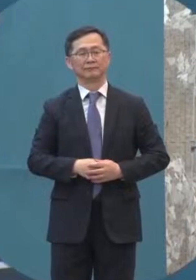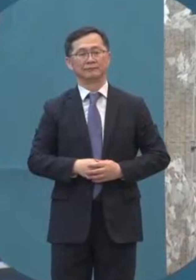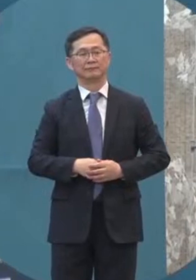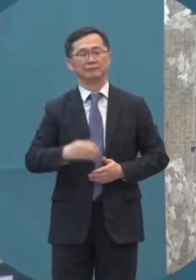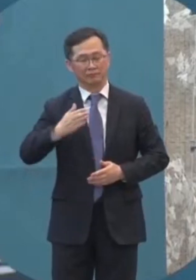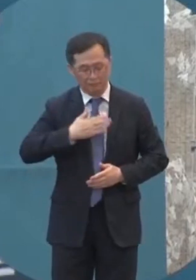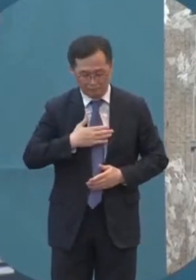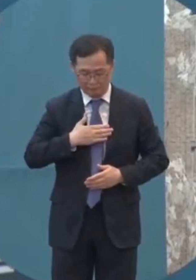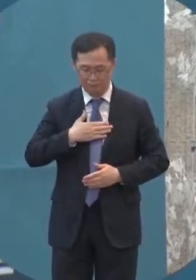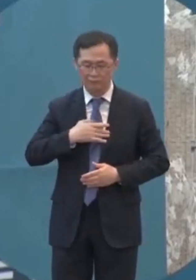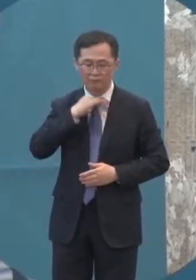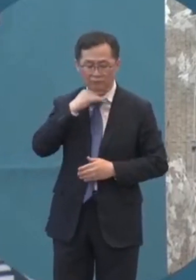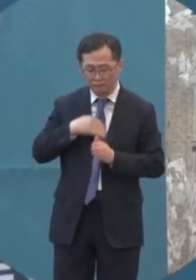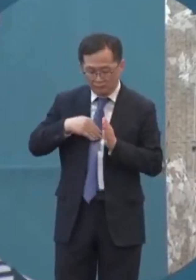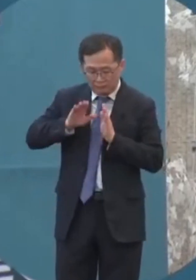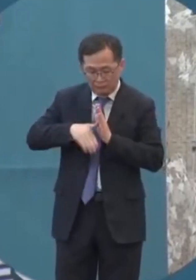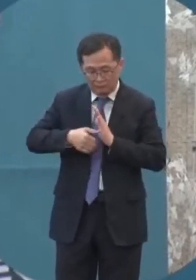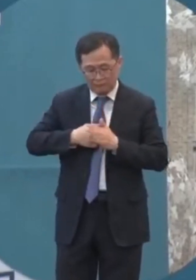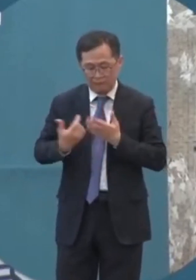저희 세대가